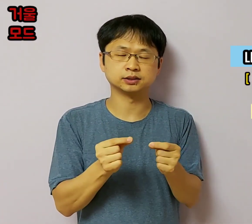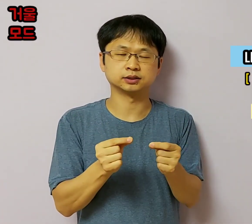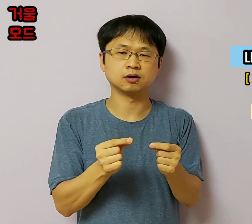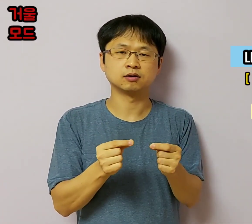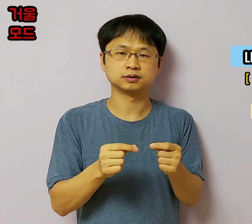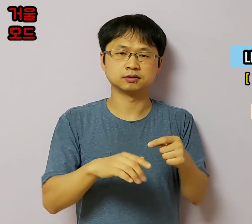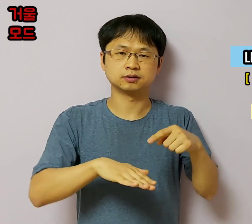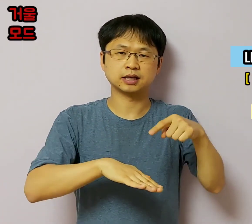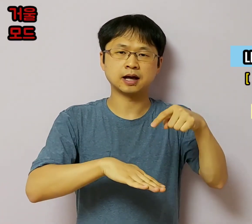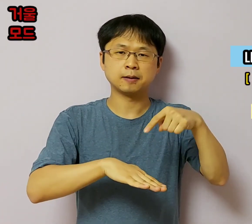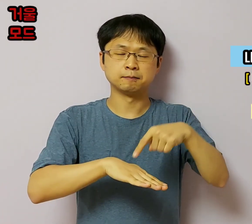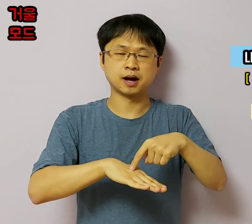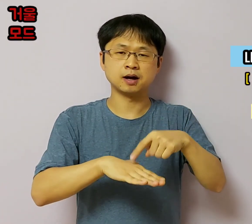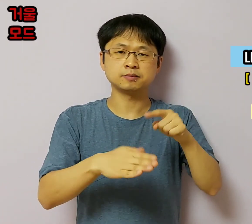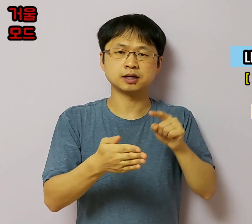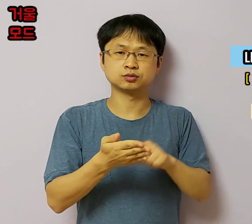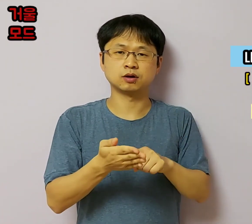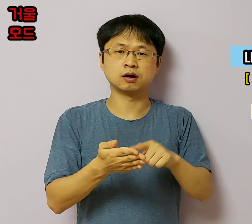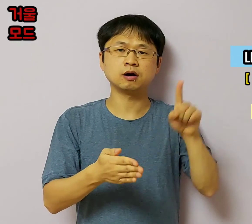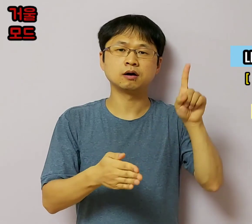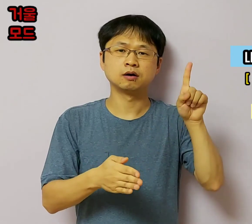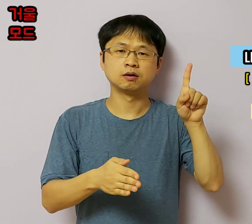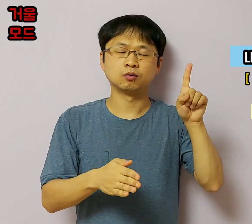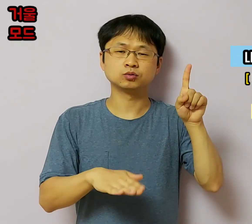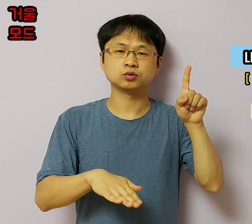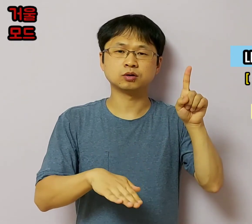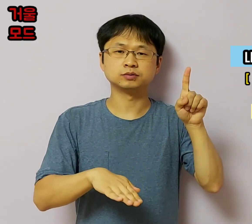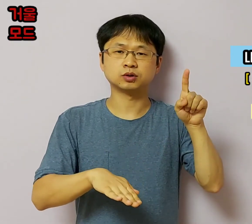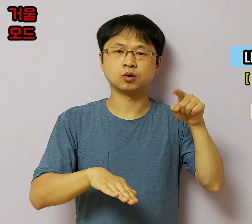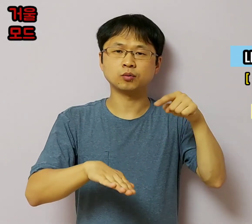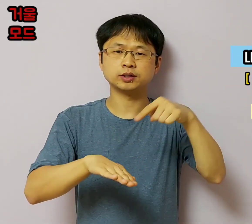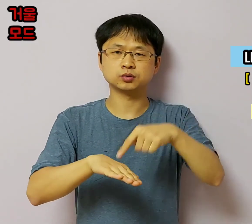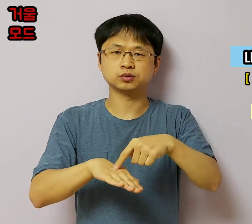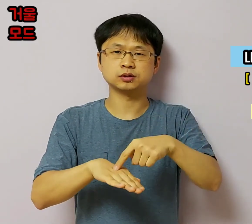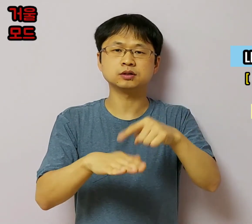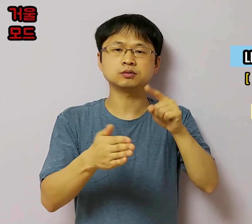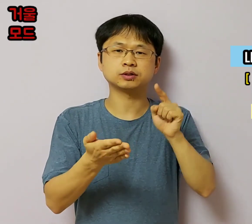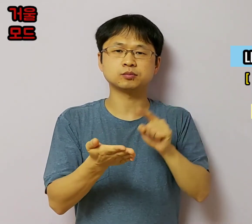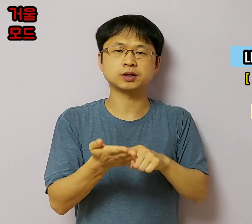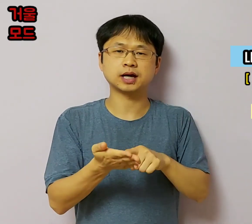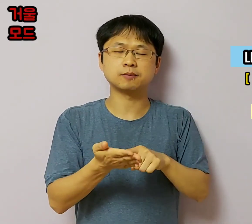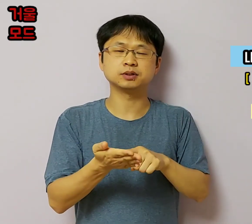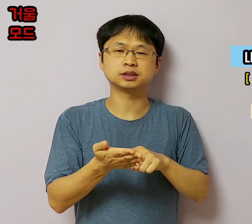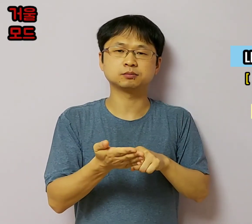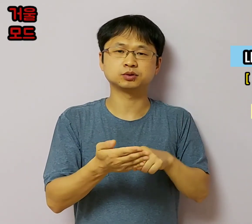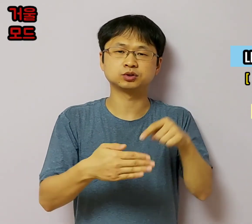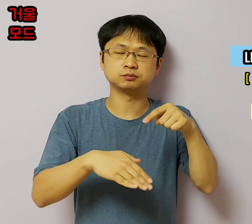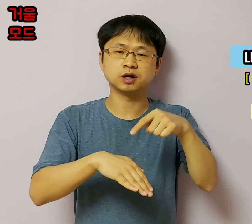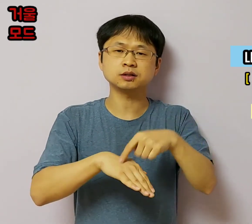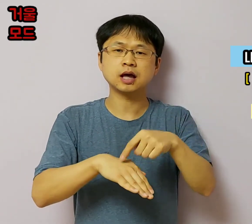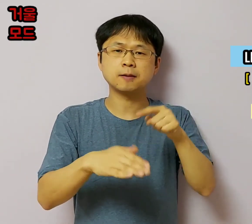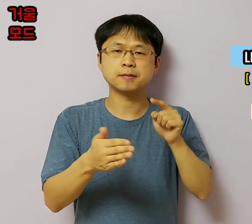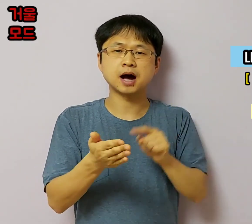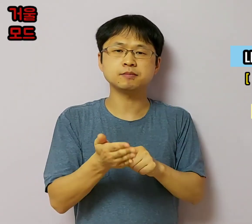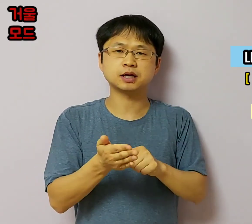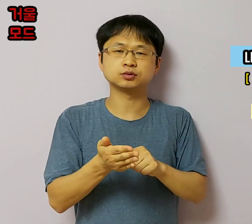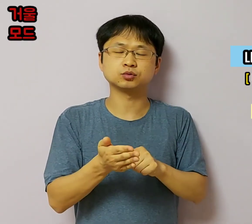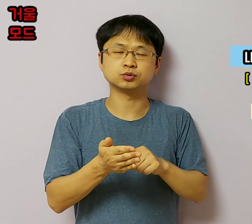거죠. 정들다 마음이란 수어 오른손 검지로 왼손등 왼손바닥 한 번씩 짚어주시면 마음이란